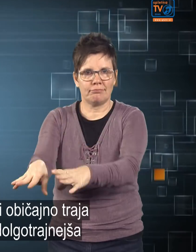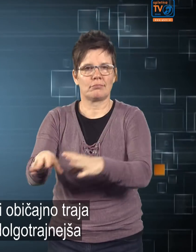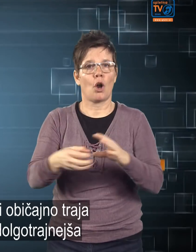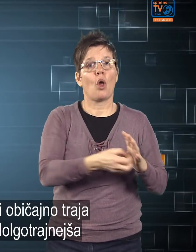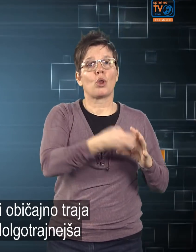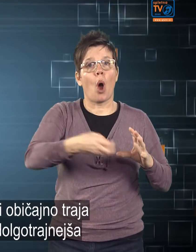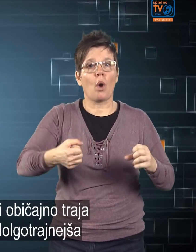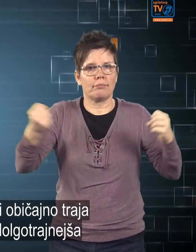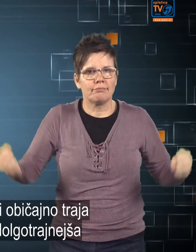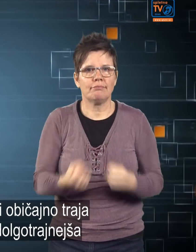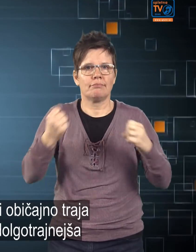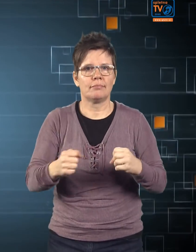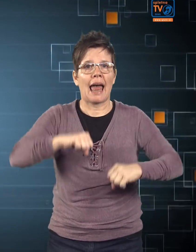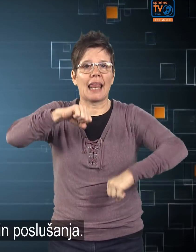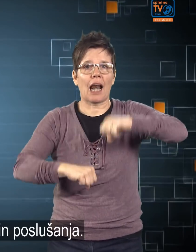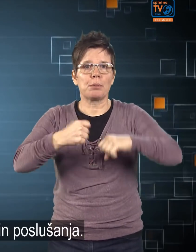poslušanja.